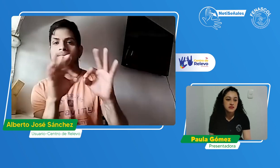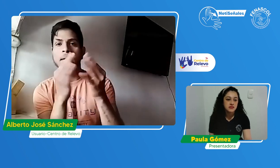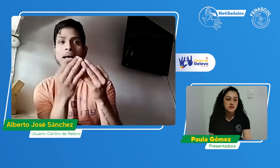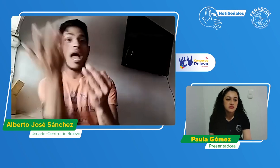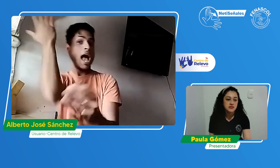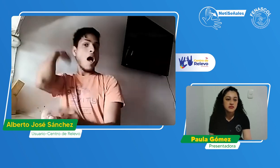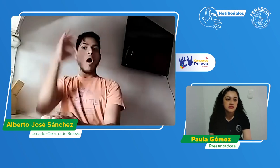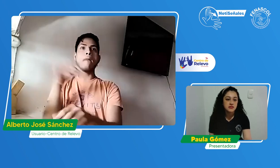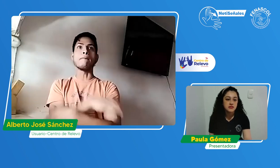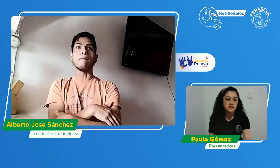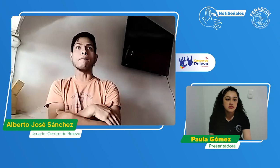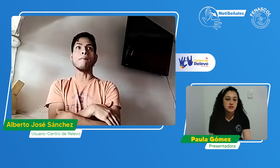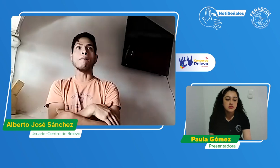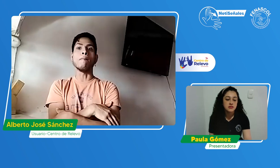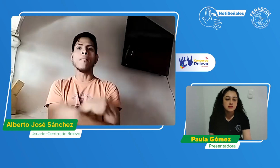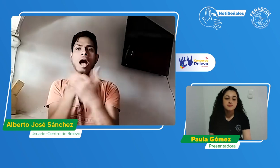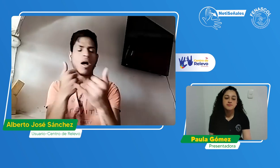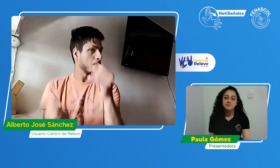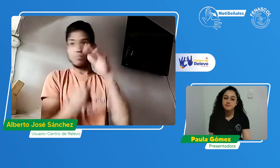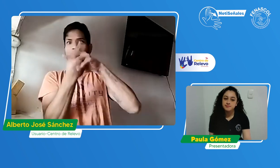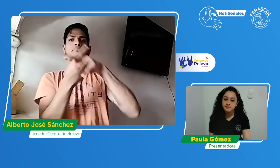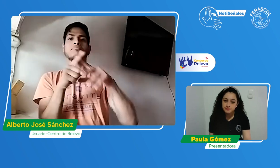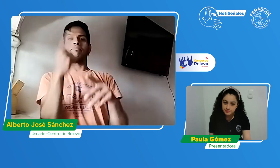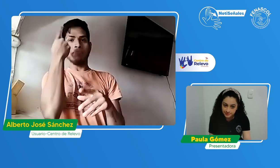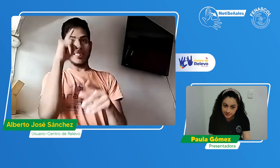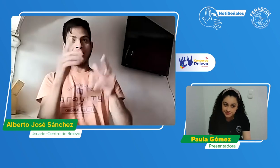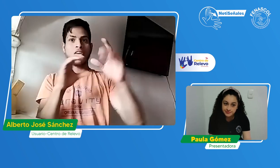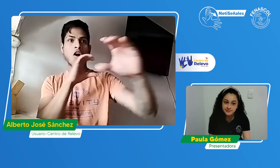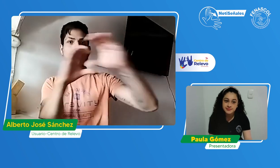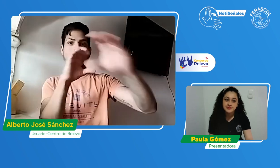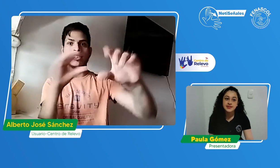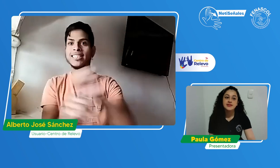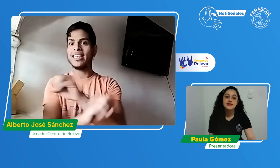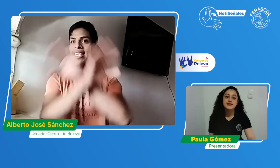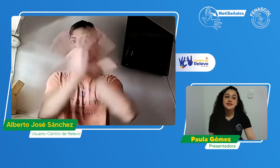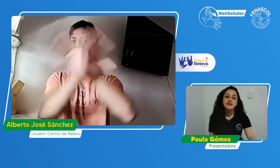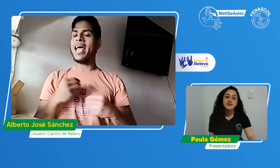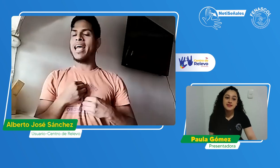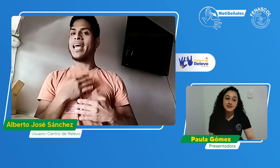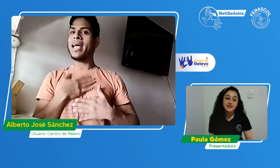el centro de relevo ha sido muy útil y también estoy contento de hacerlo